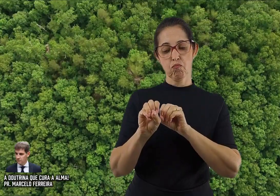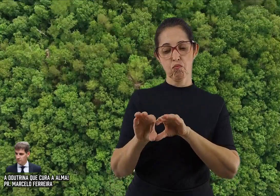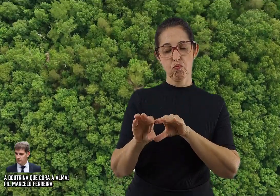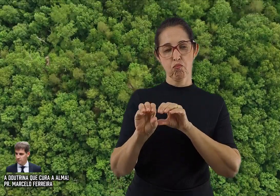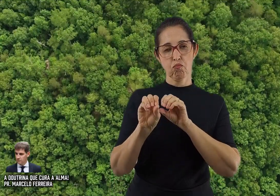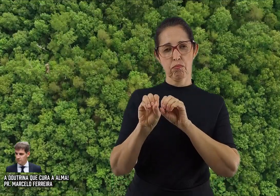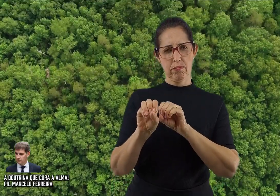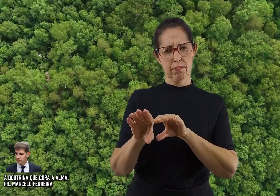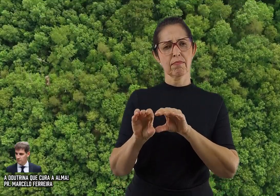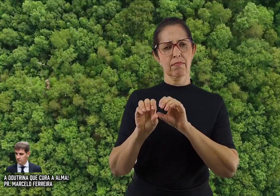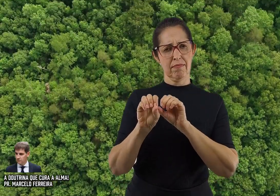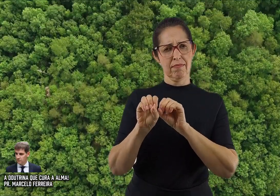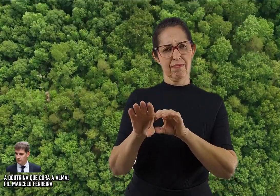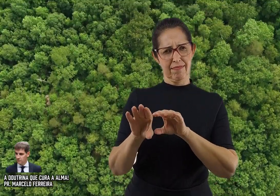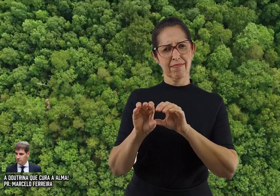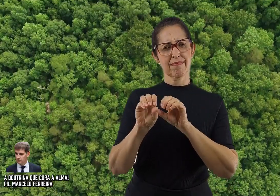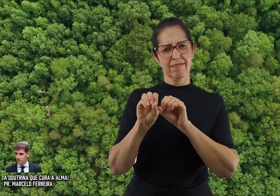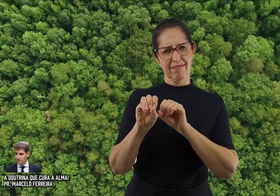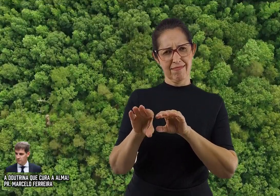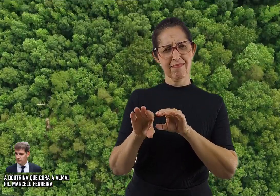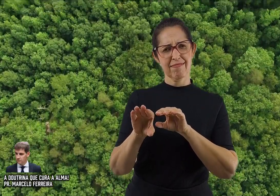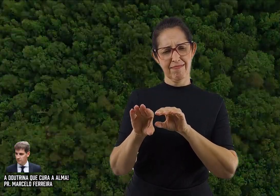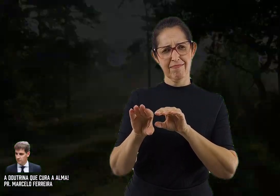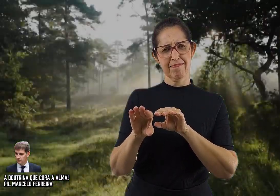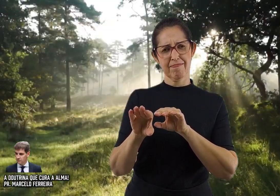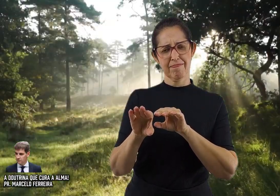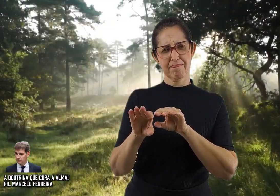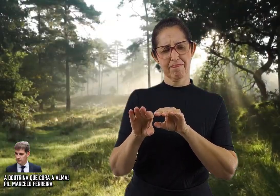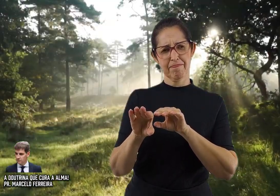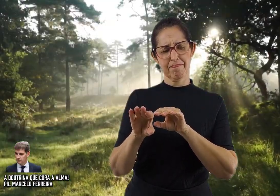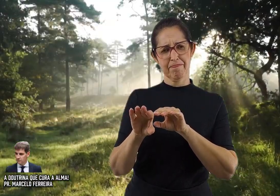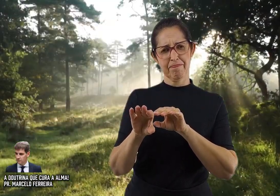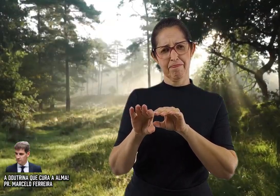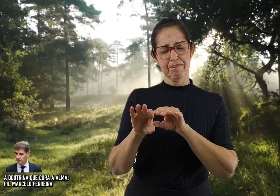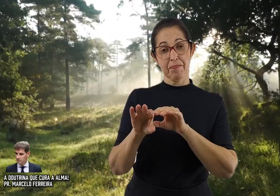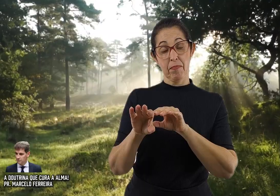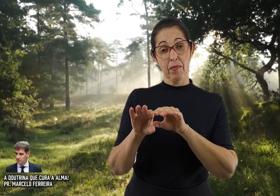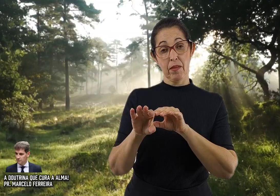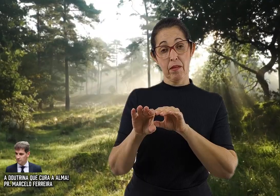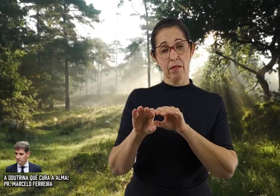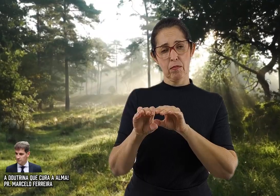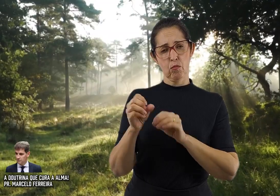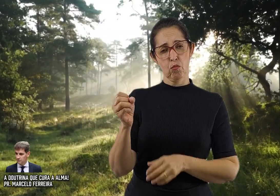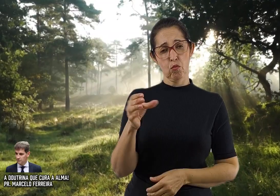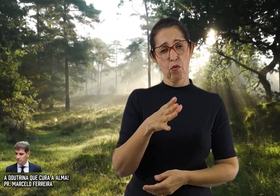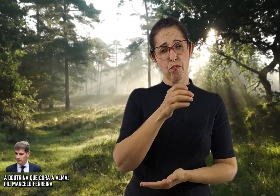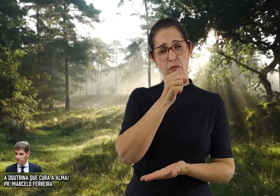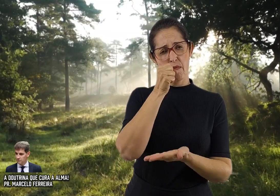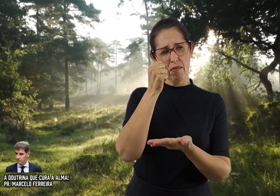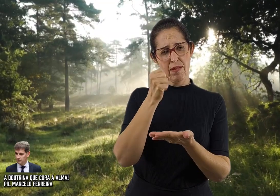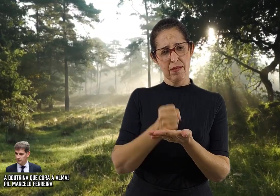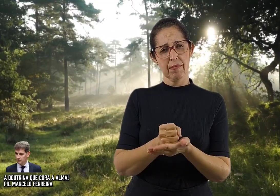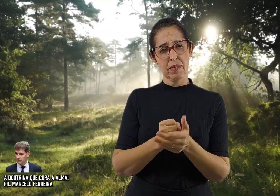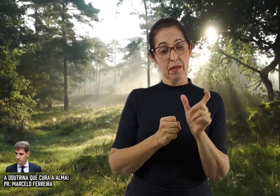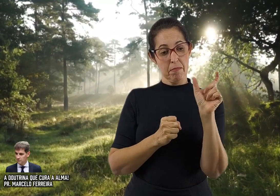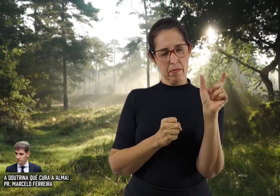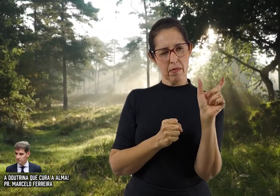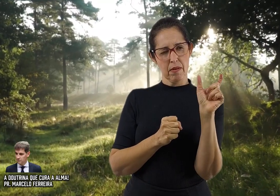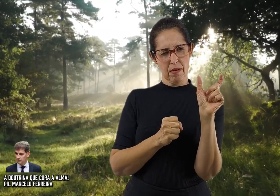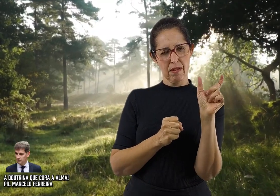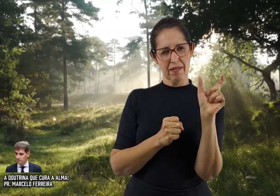Doutrina é ensino. No original, no Novo Testamento, a palavra